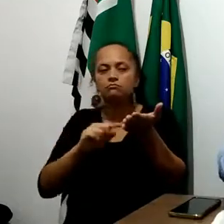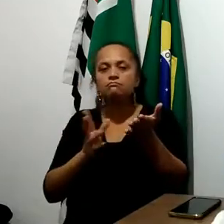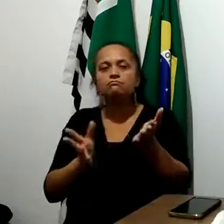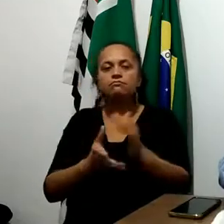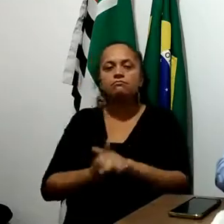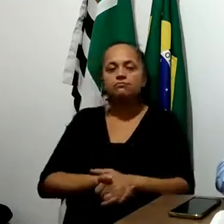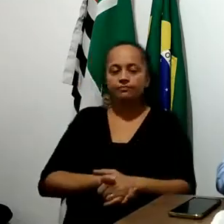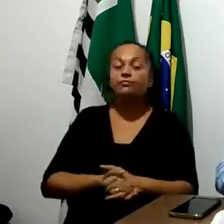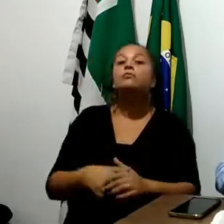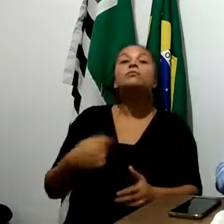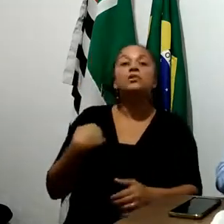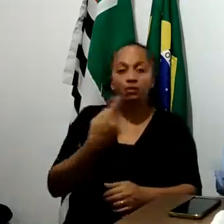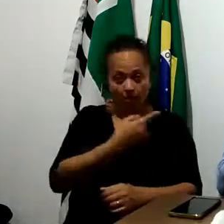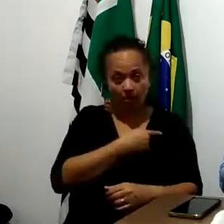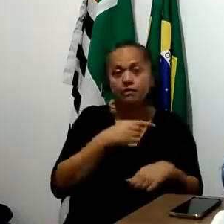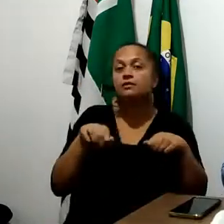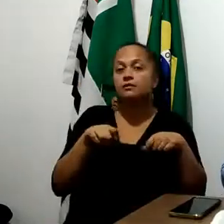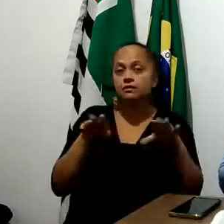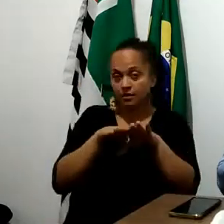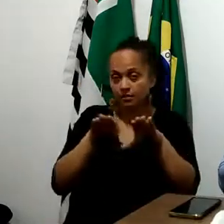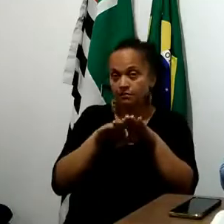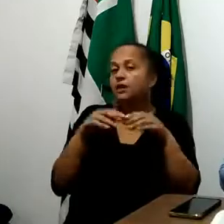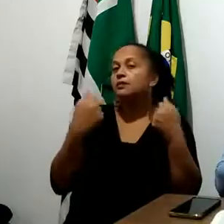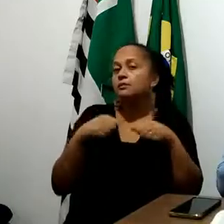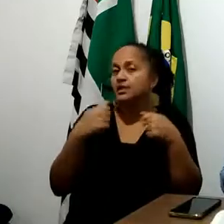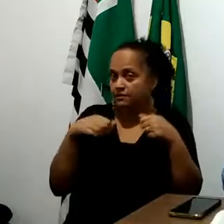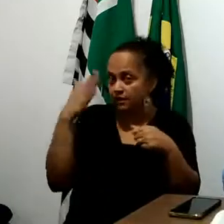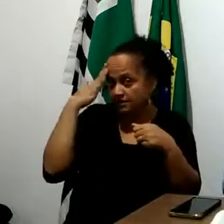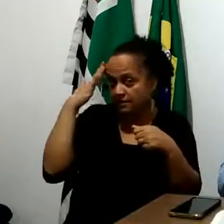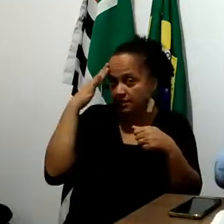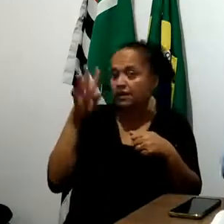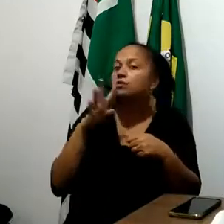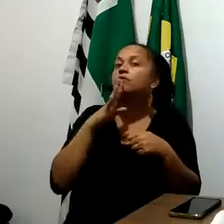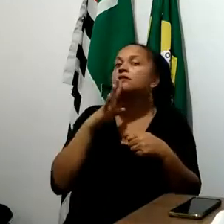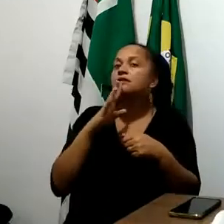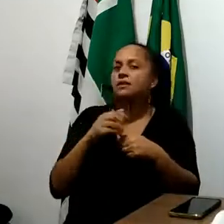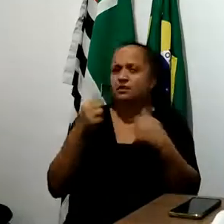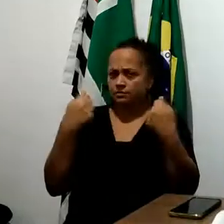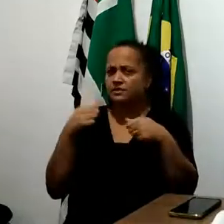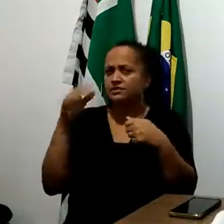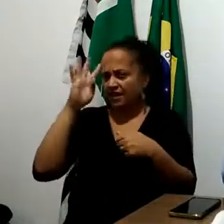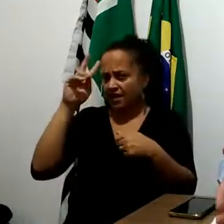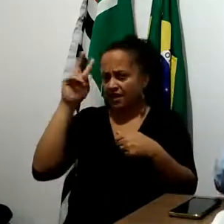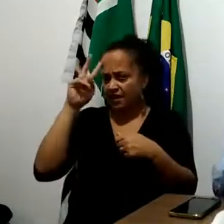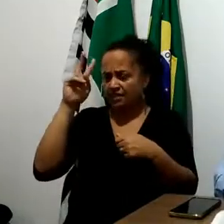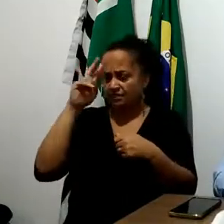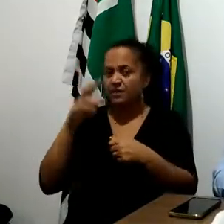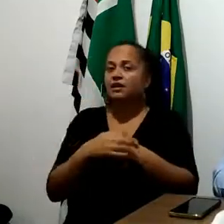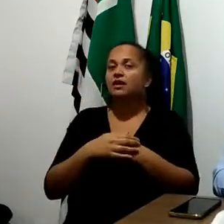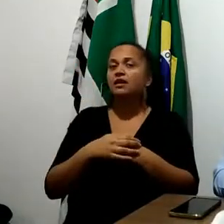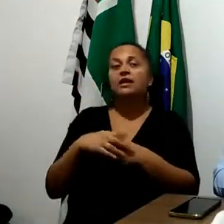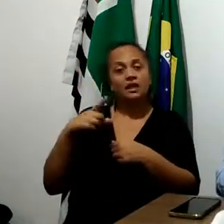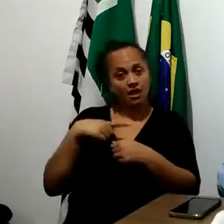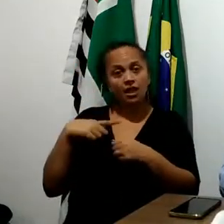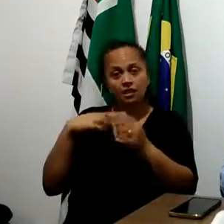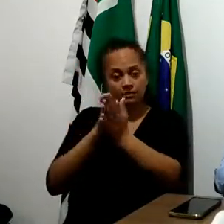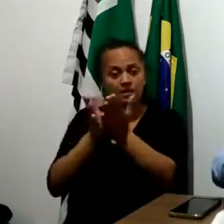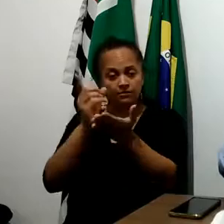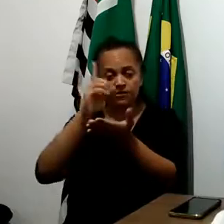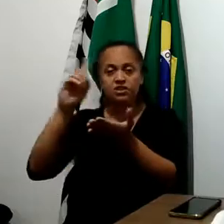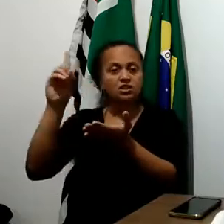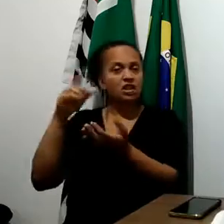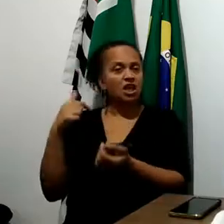está escrito. Vem uma situação, vem uma angústia, vem um problema, está escrito a meu respeito que não é assim. Vem uma